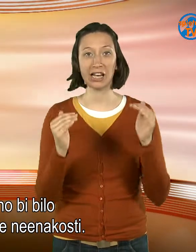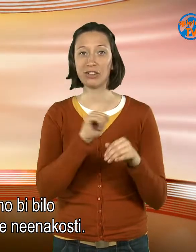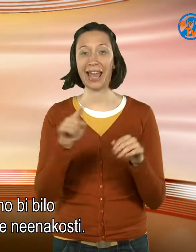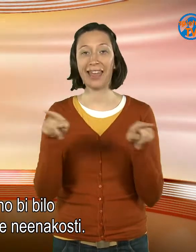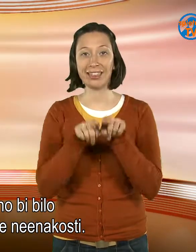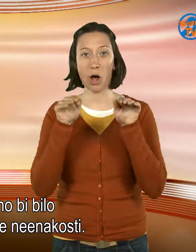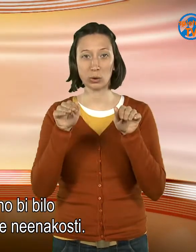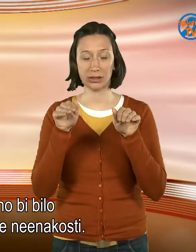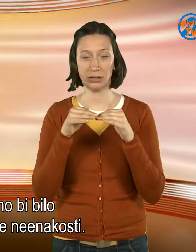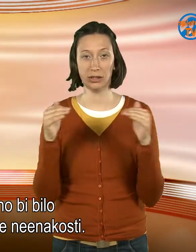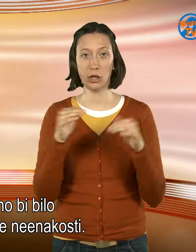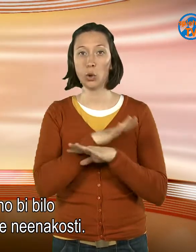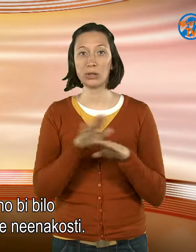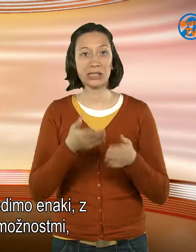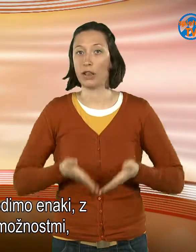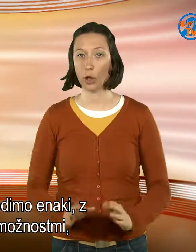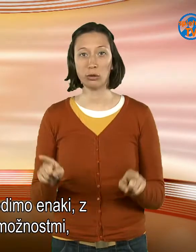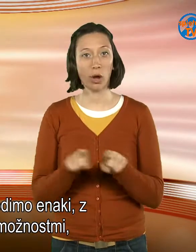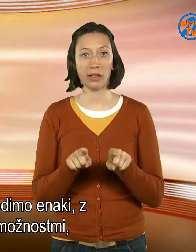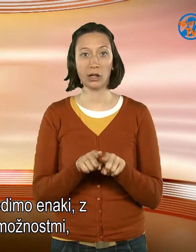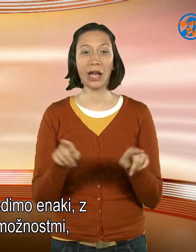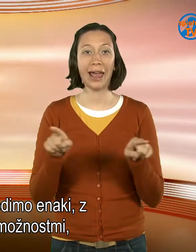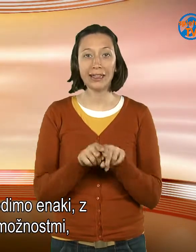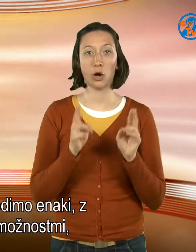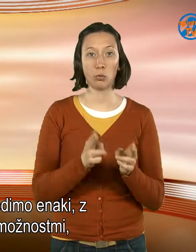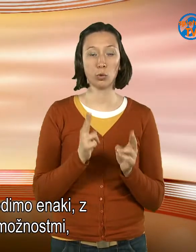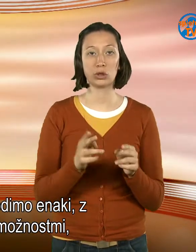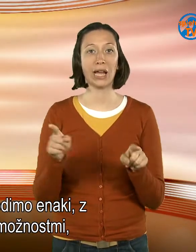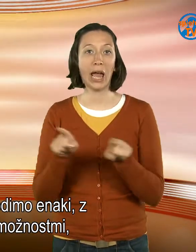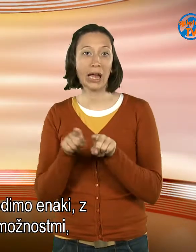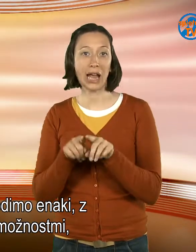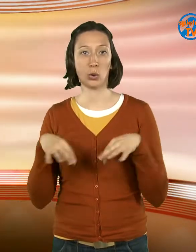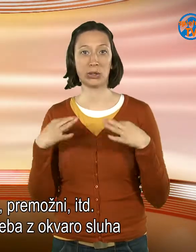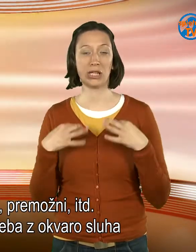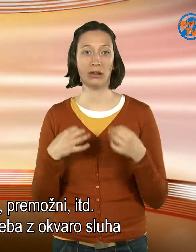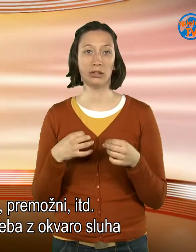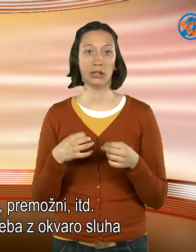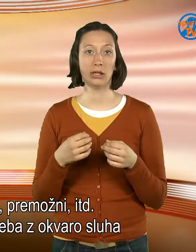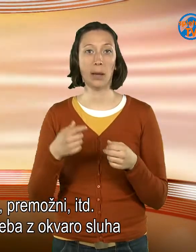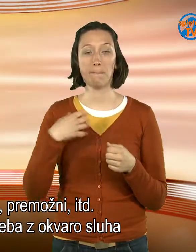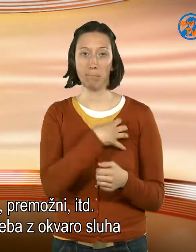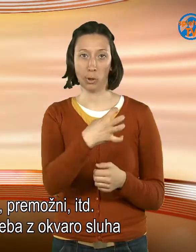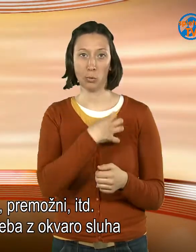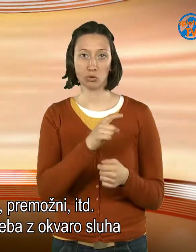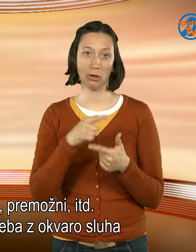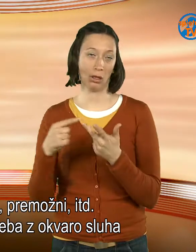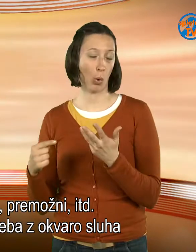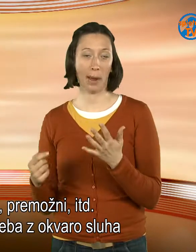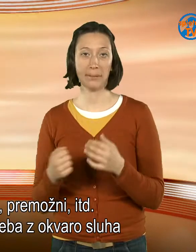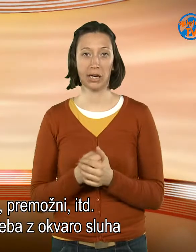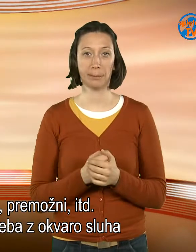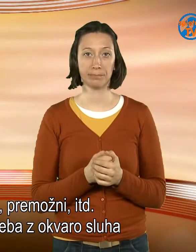izravnavanje neenakosti. Vsi se ne rodimo enaki, z enakimi možnostmi, enako zdravi, premožni in tako